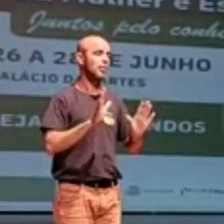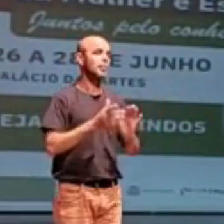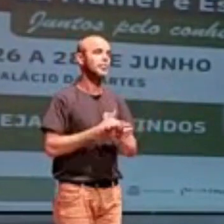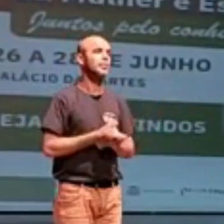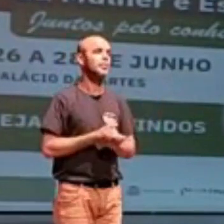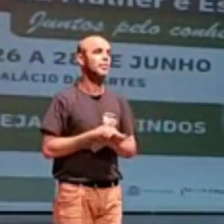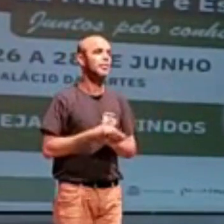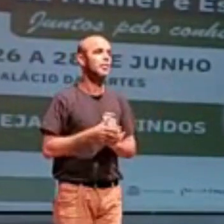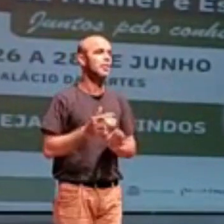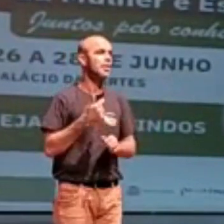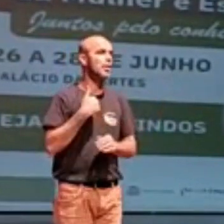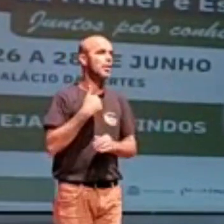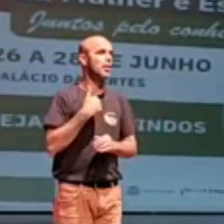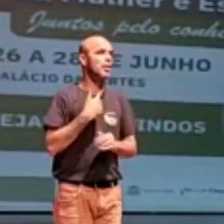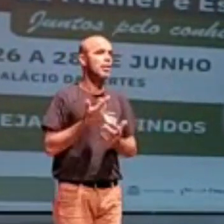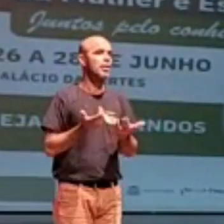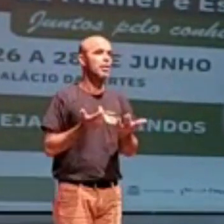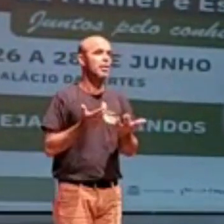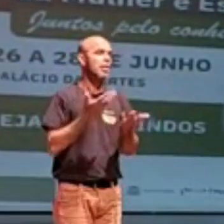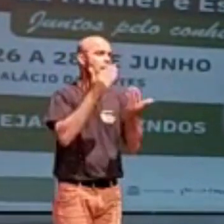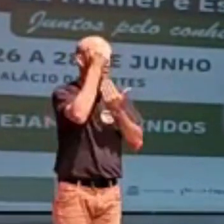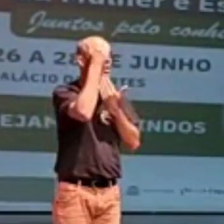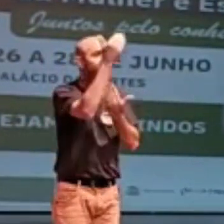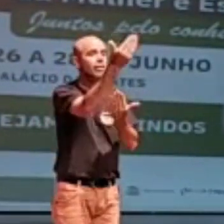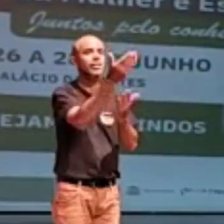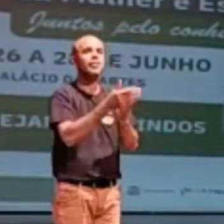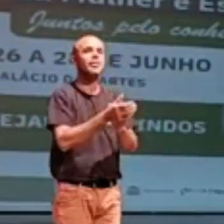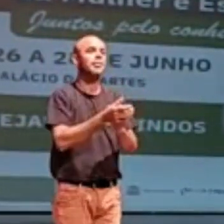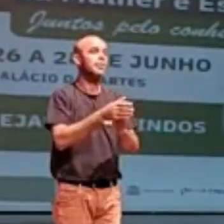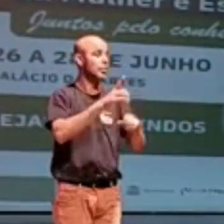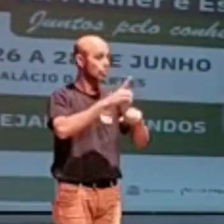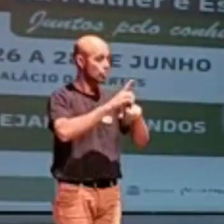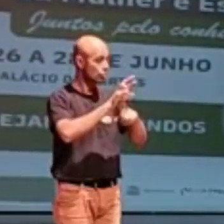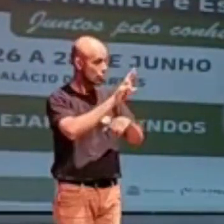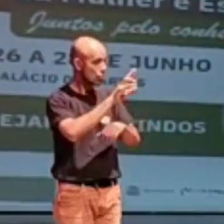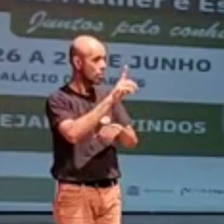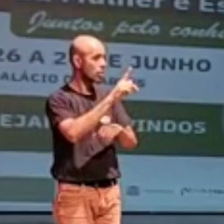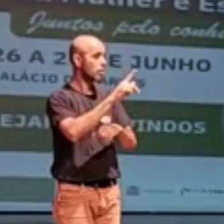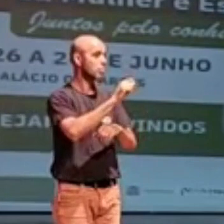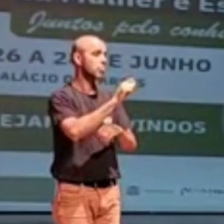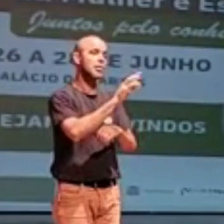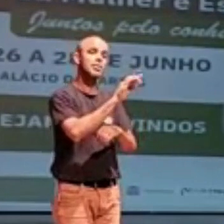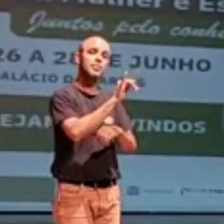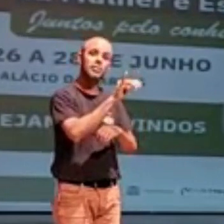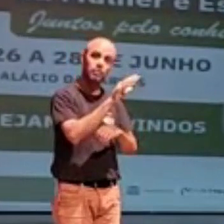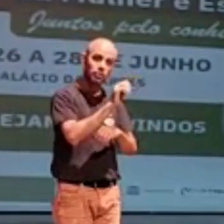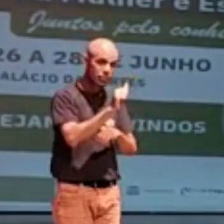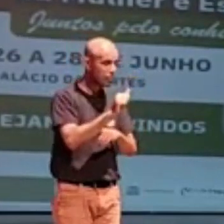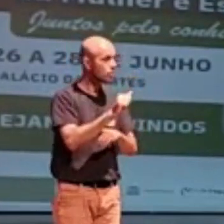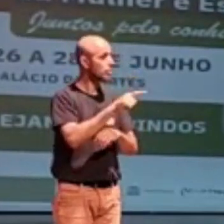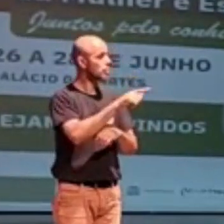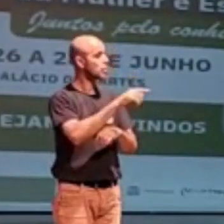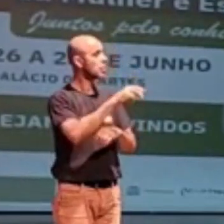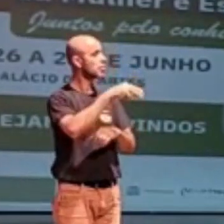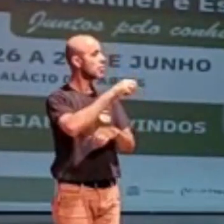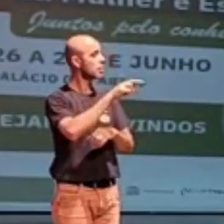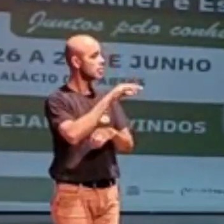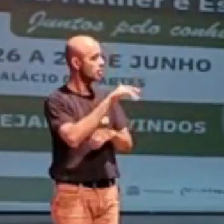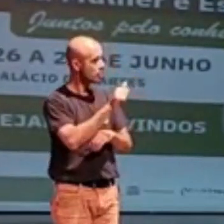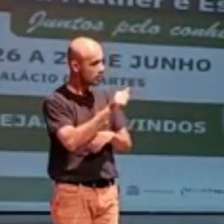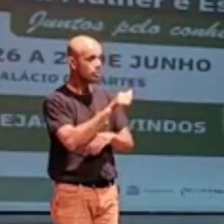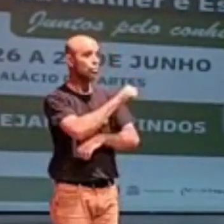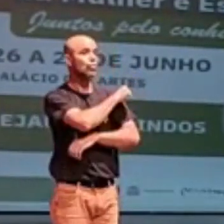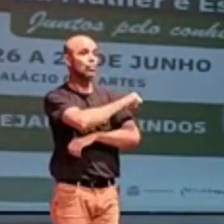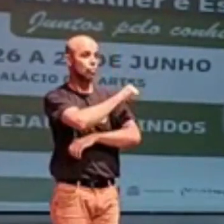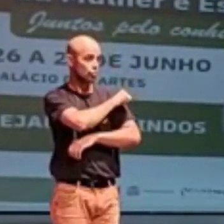Mas eu quero agradecer a doutora Patrícia, a doutora Maria Lúcia, que vieram do Rio de Janeiro. Hoje